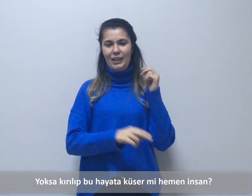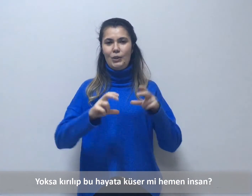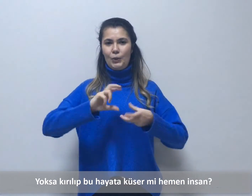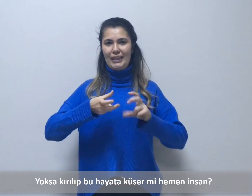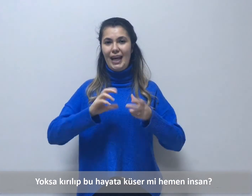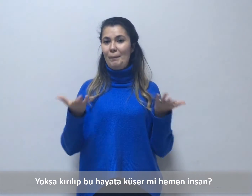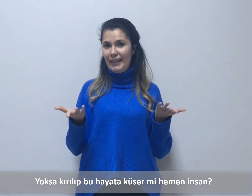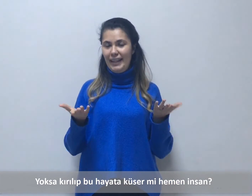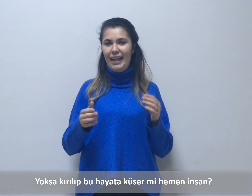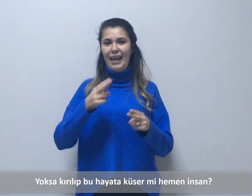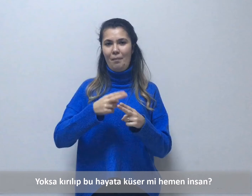mü hemen insan